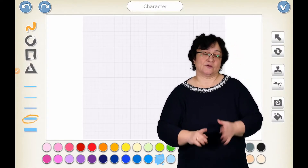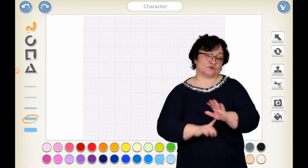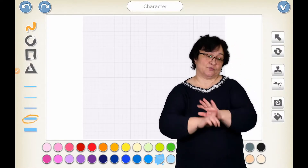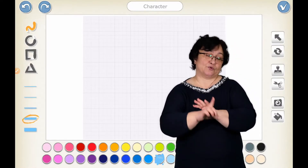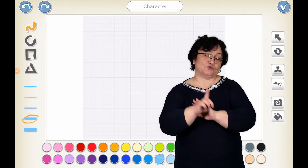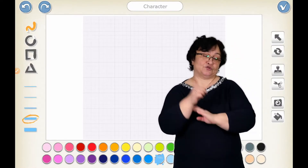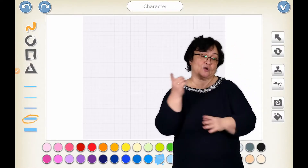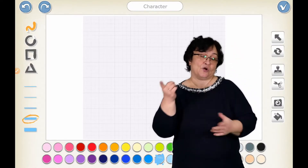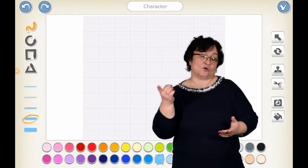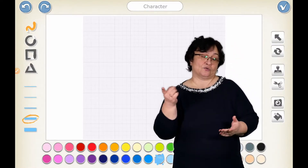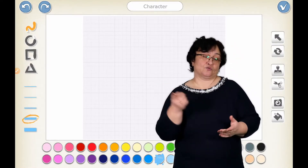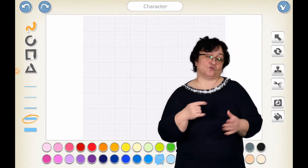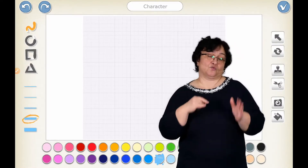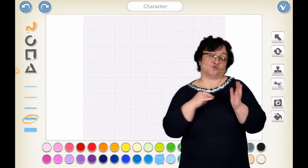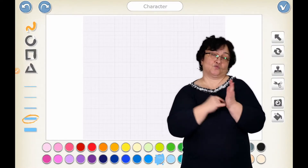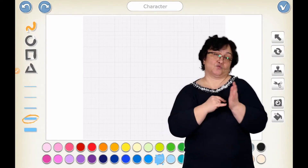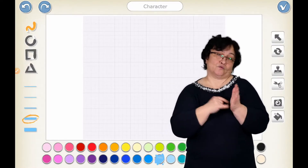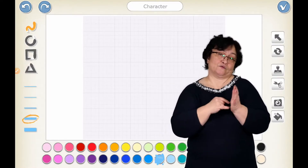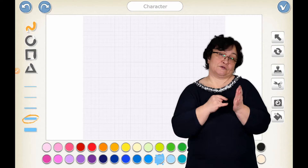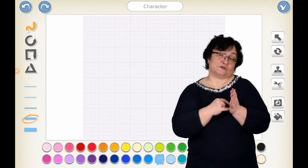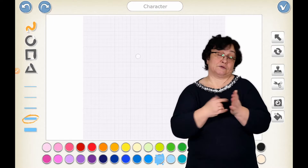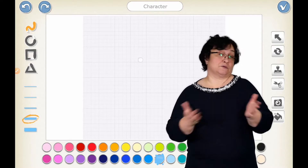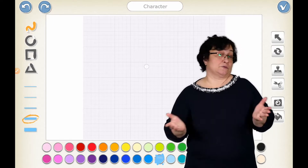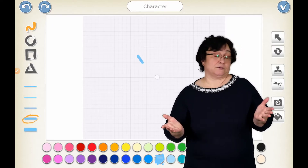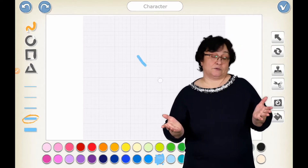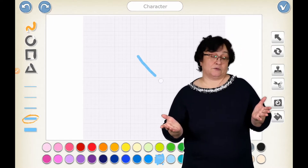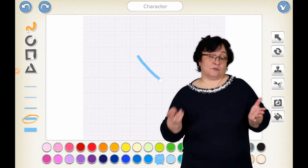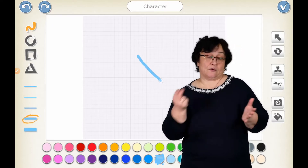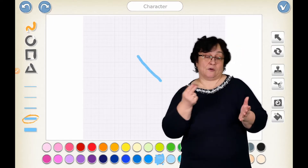І спочатку оберемо, наприклад, товсті лінії.